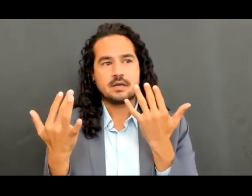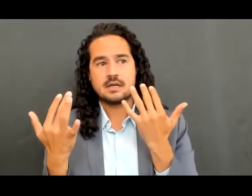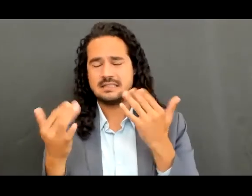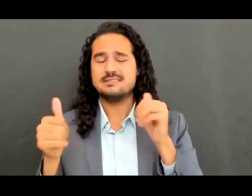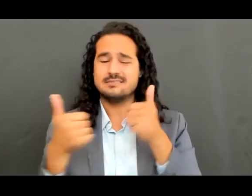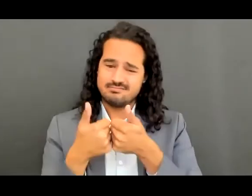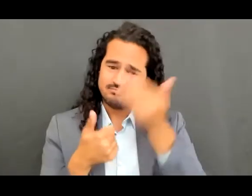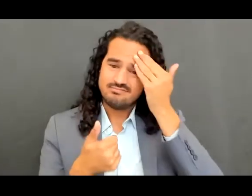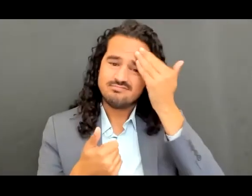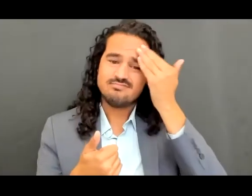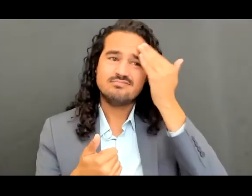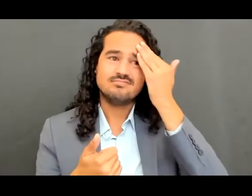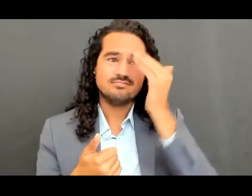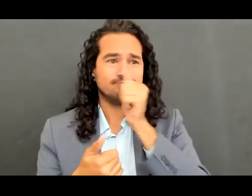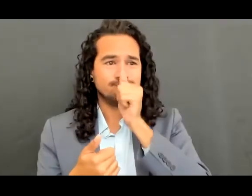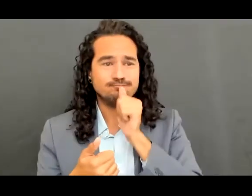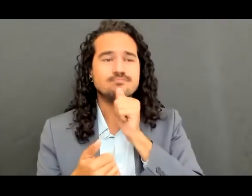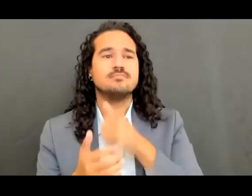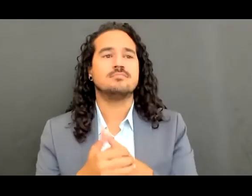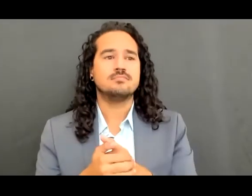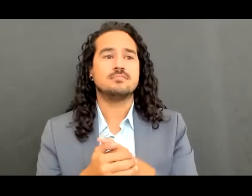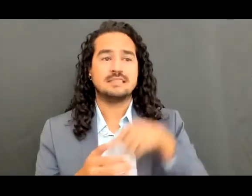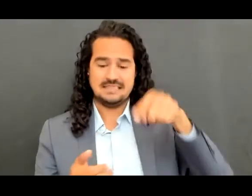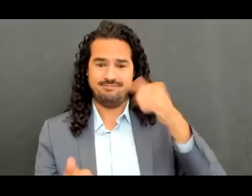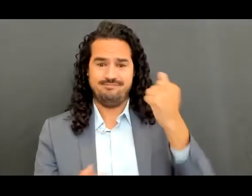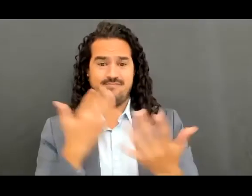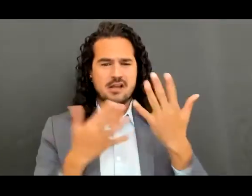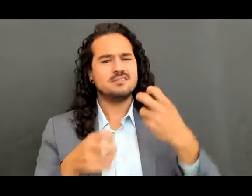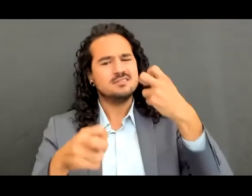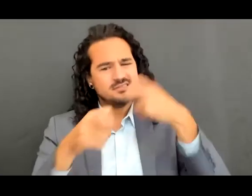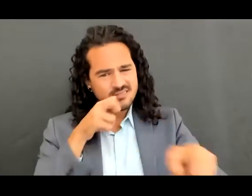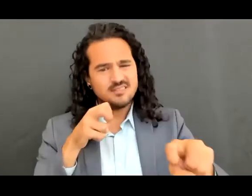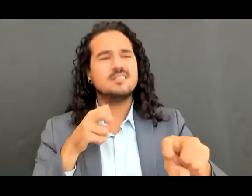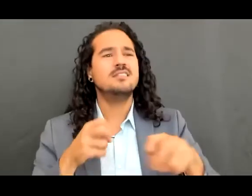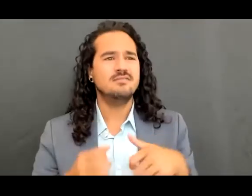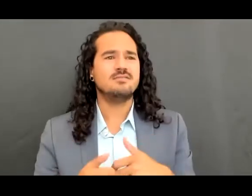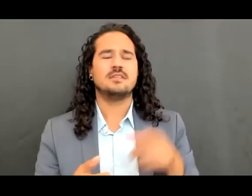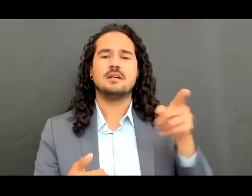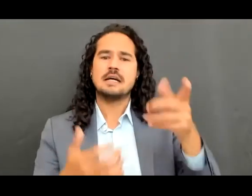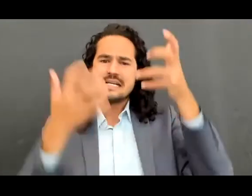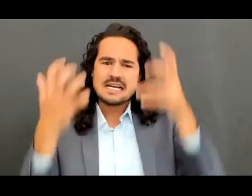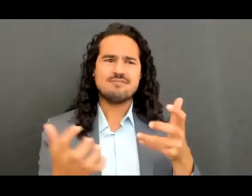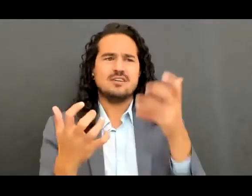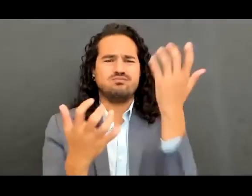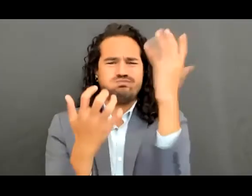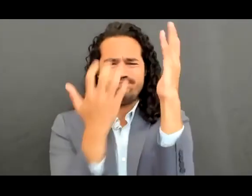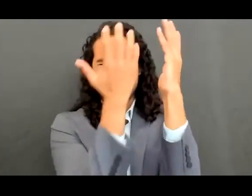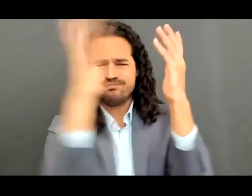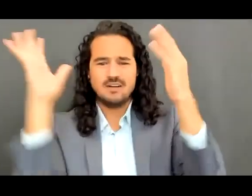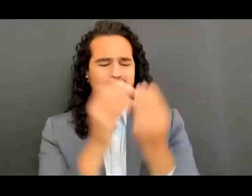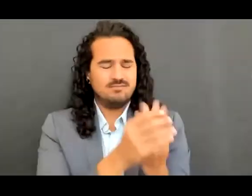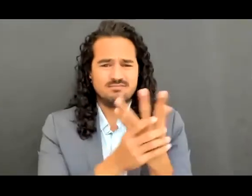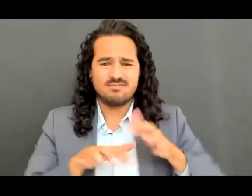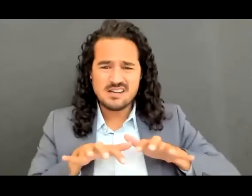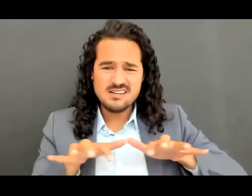muy complicado. Y, bueno, el fuego también es muy complicado porque hay muchos campos cerca